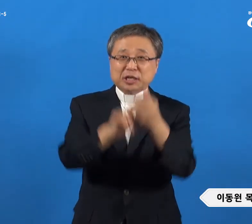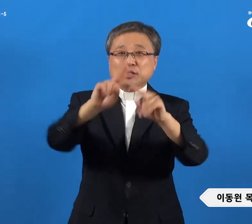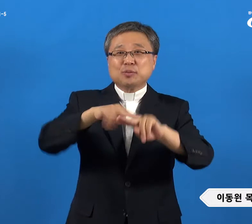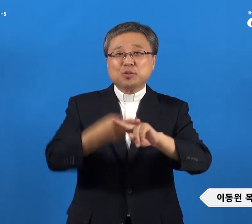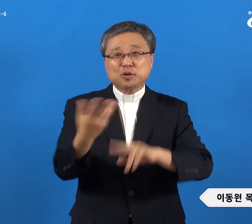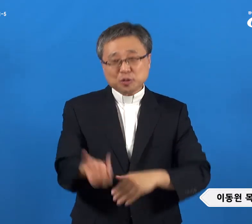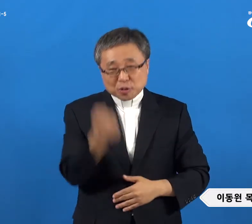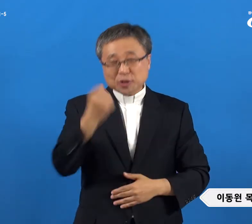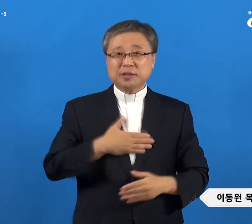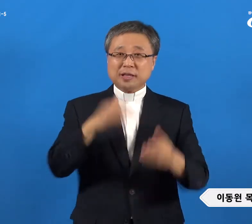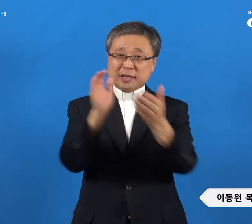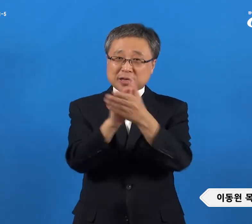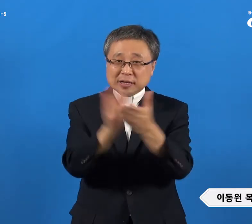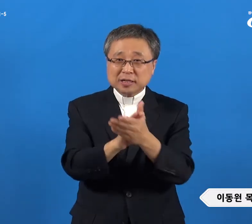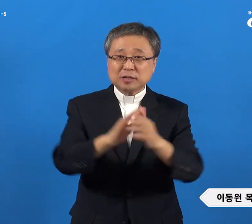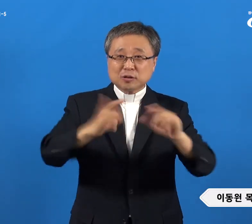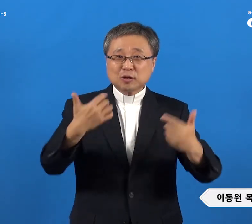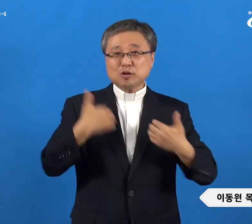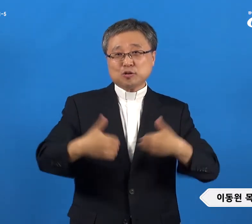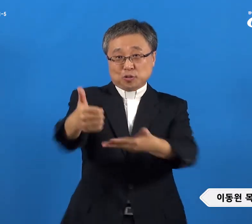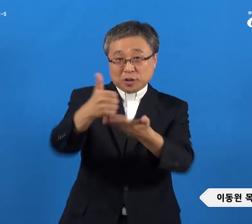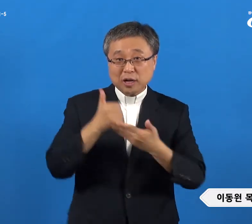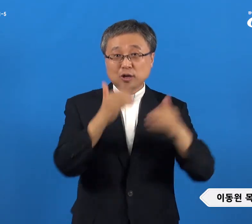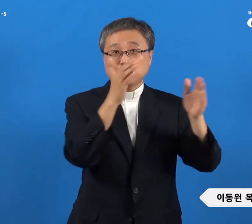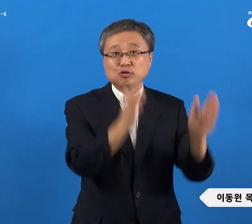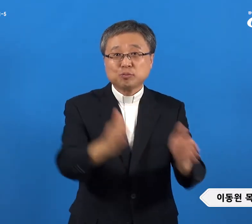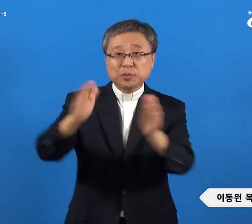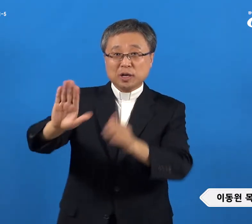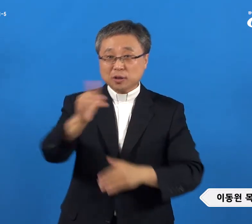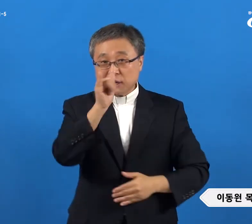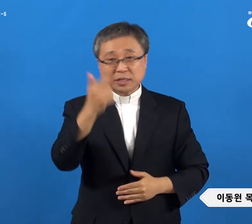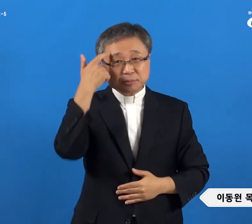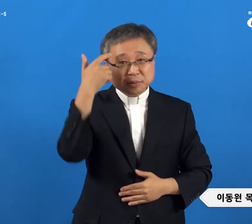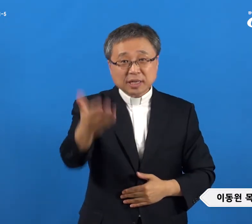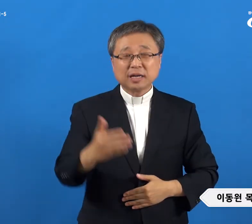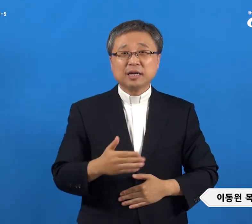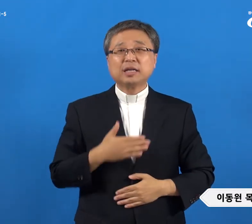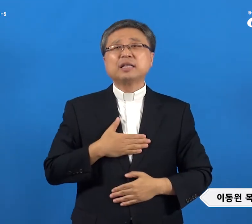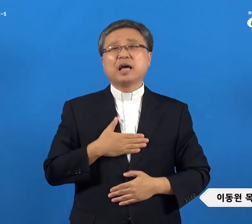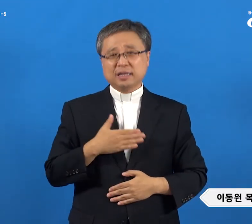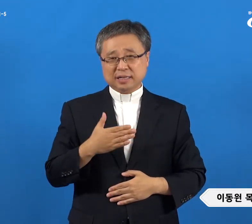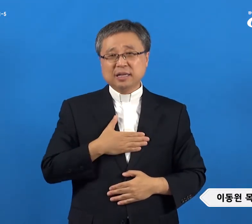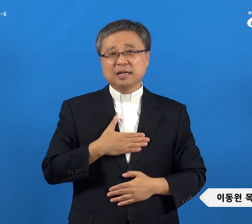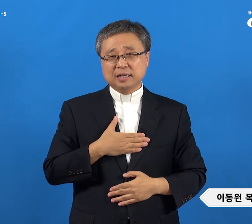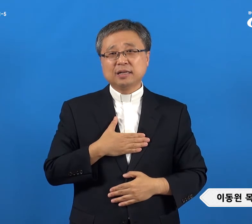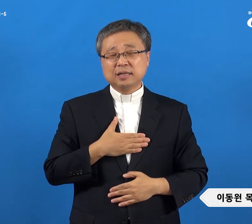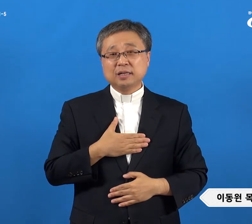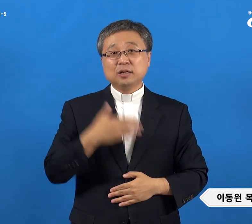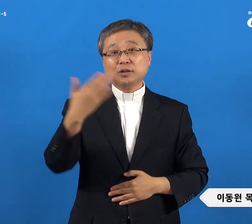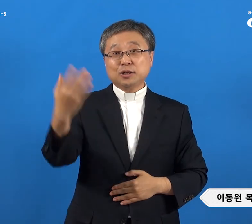들고 내 친구들을 초대할 준비가 되어 있습니까? 난 네가 올